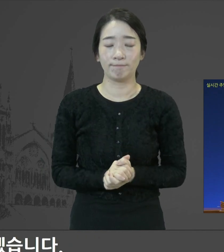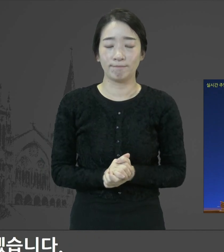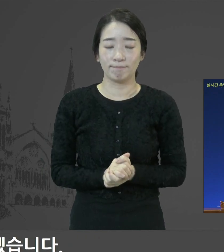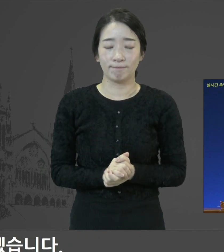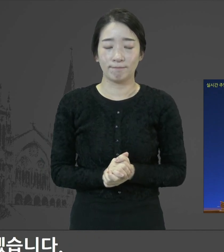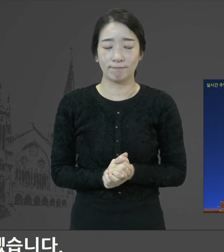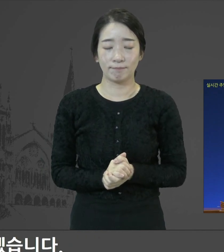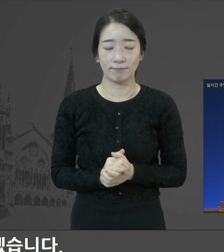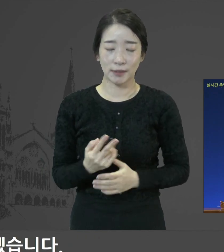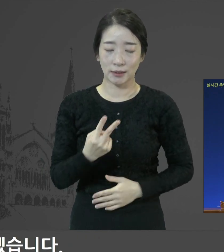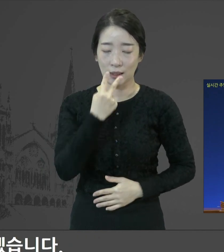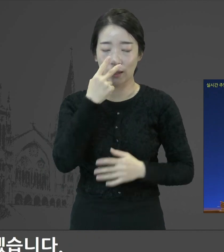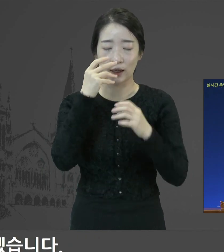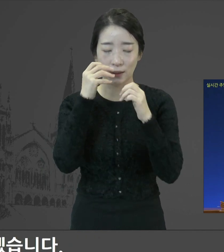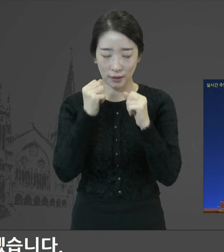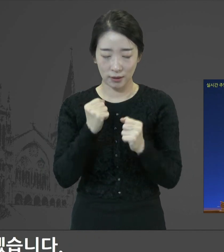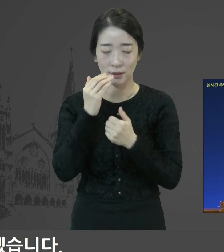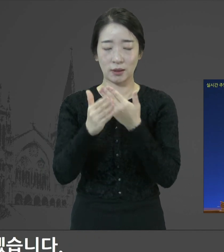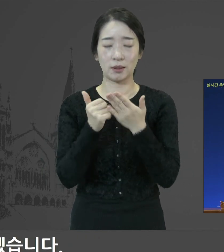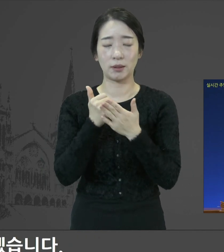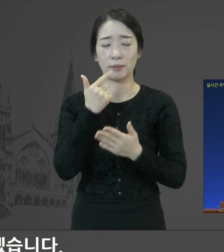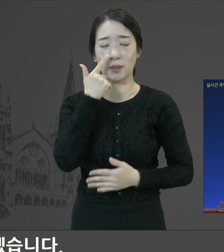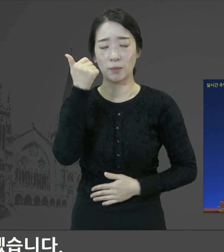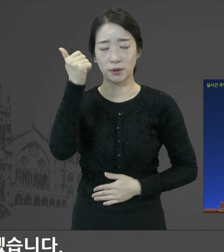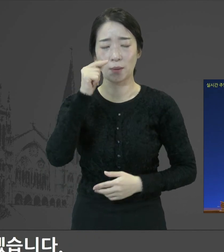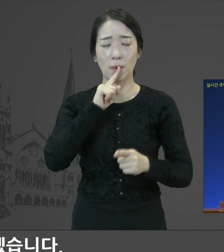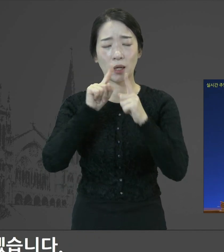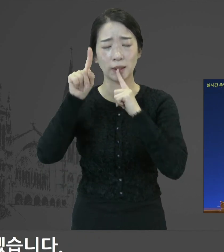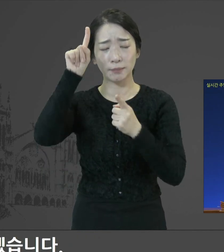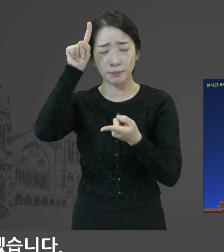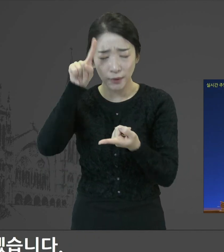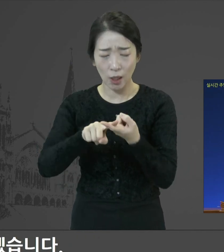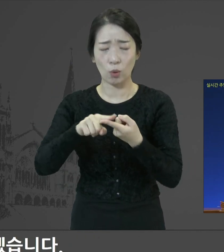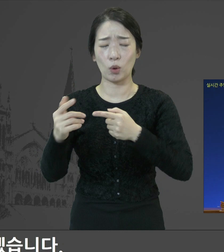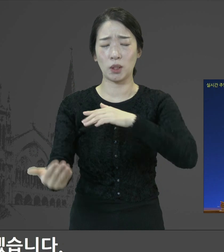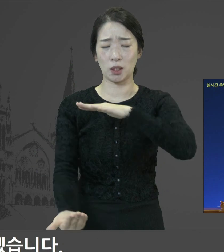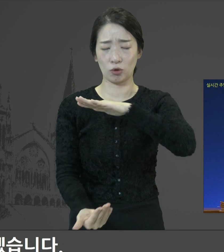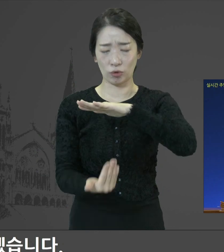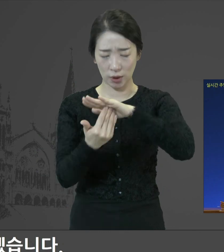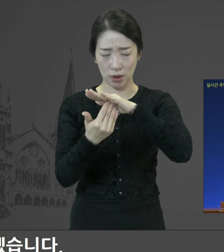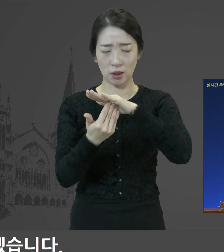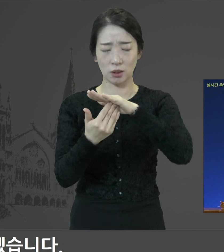아버지 하나님, 말씀대로 이루어지기를